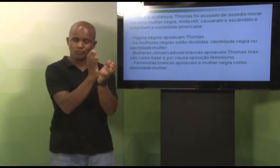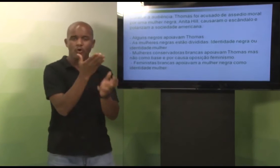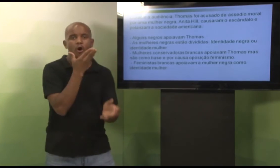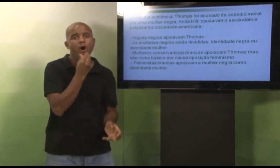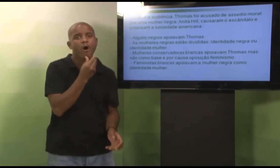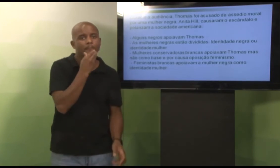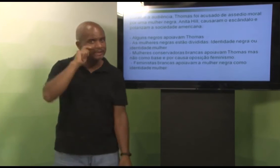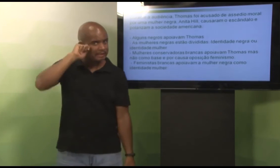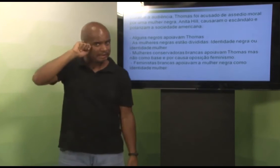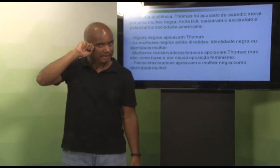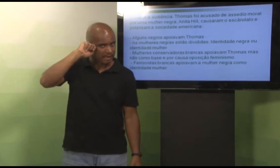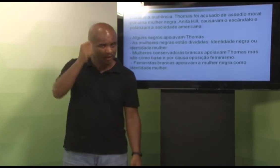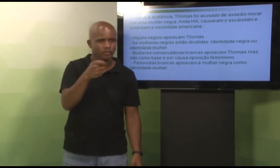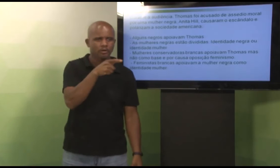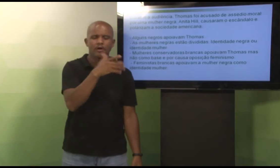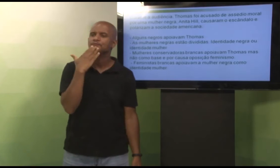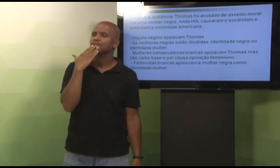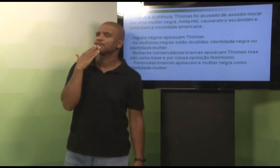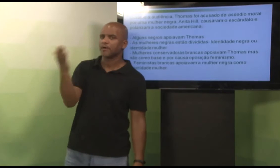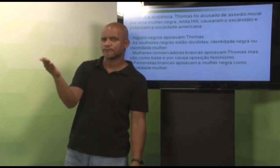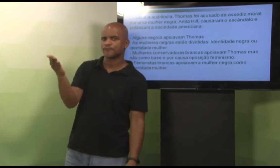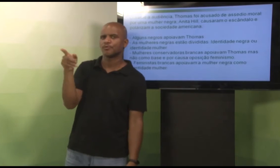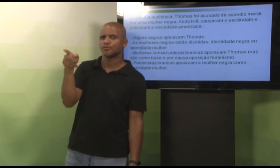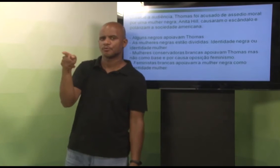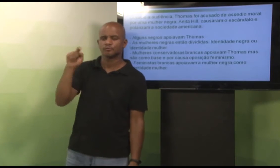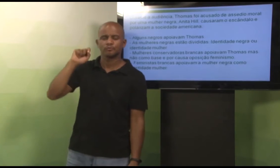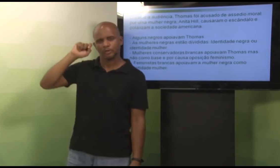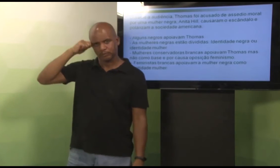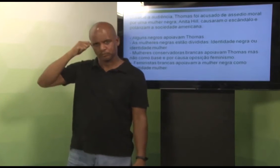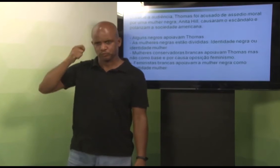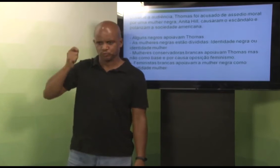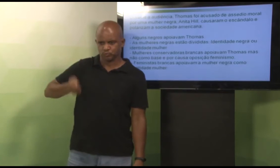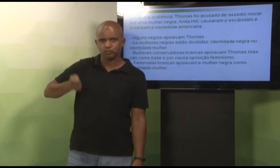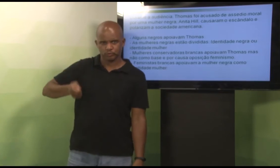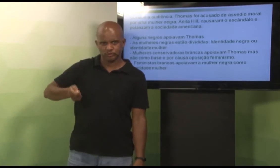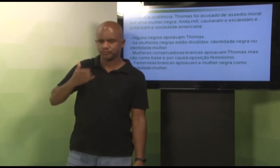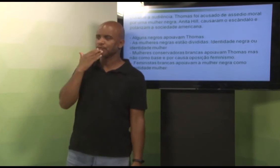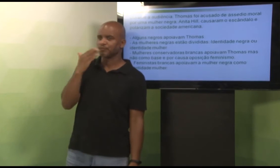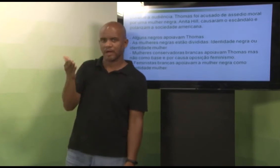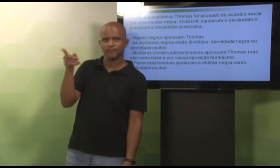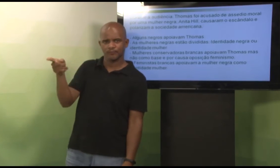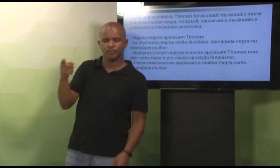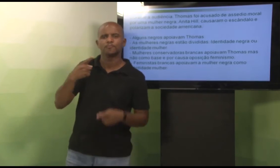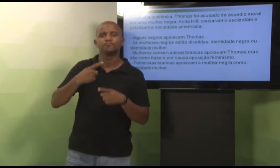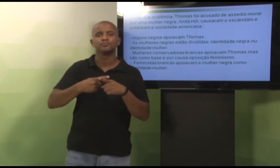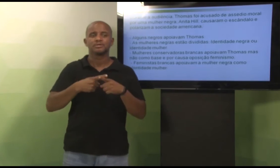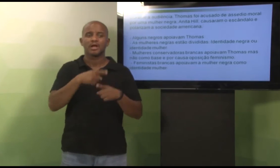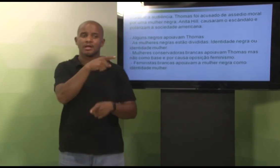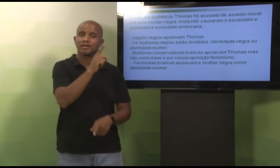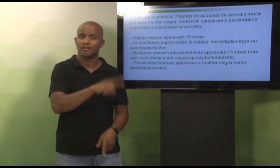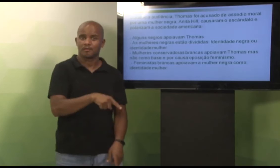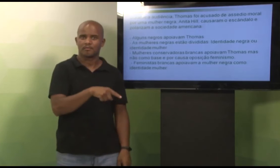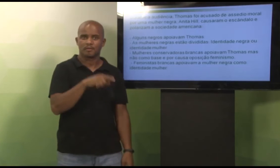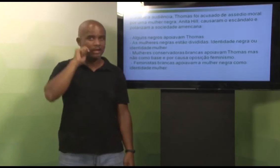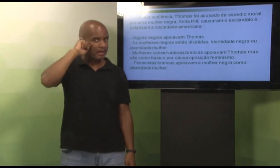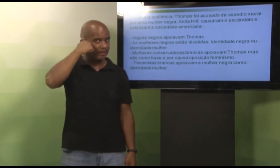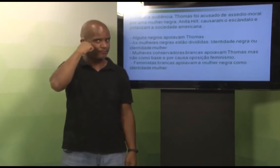a análise. Tinha um grupo de negros, que era a favor dos negros,